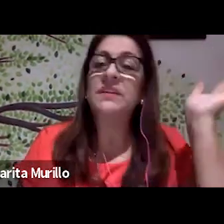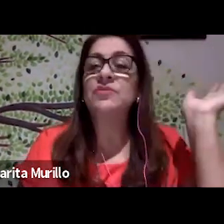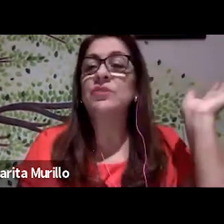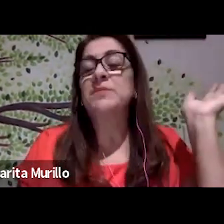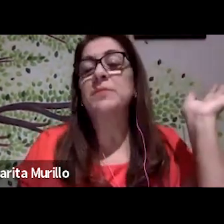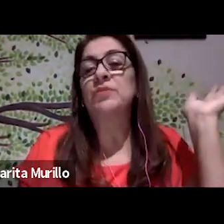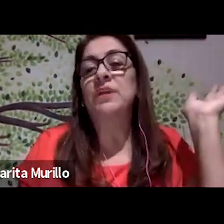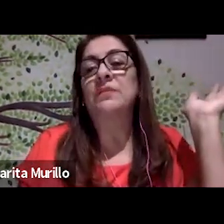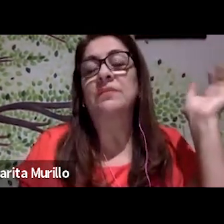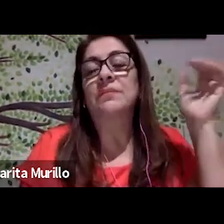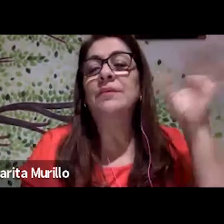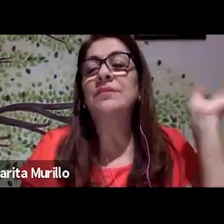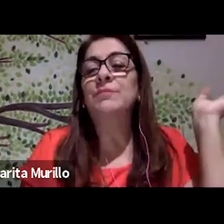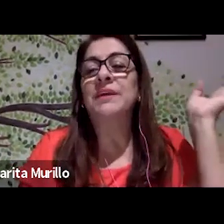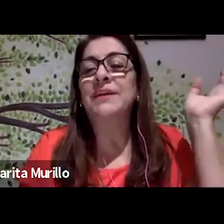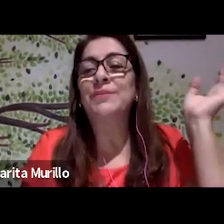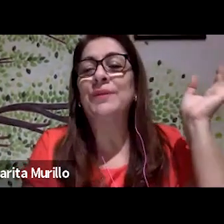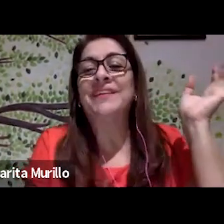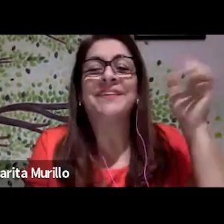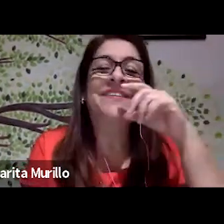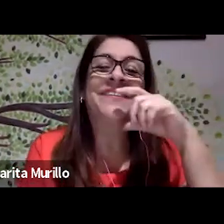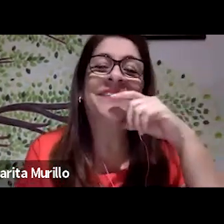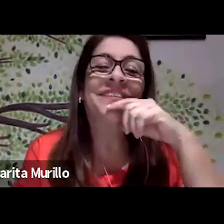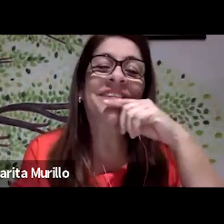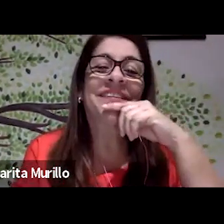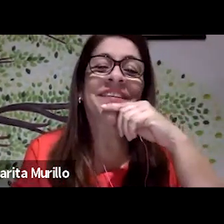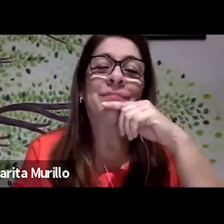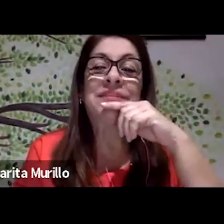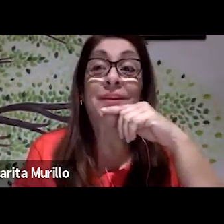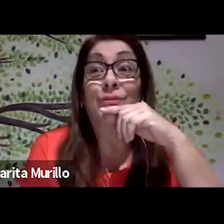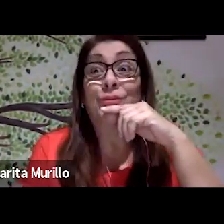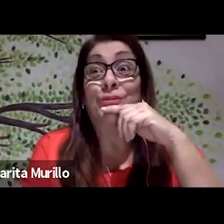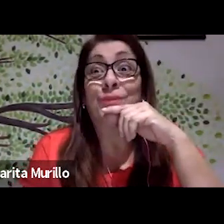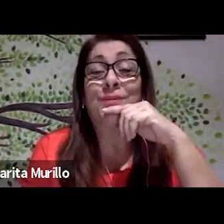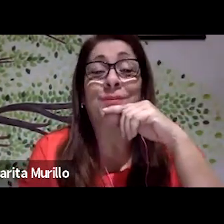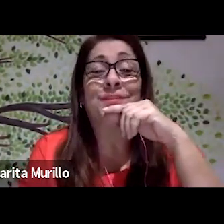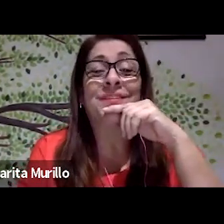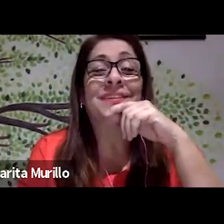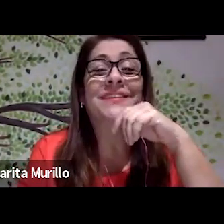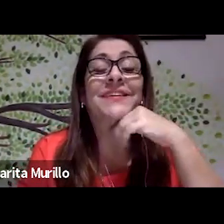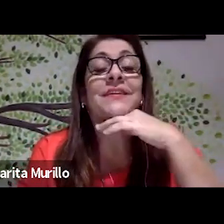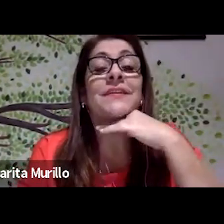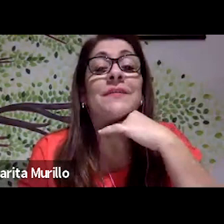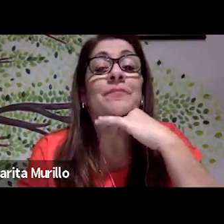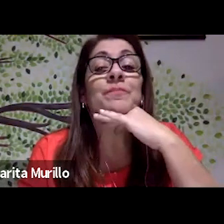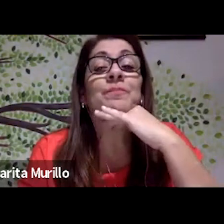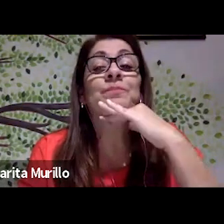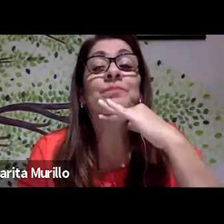Yo sé que este es un espacio para ustedes aquí no estamos engañando a nadie más que a nosotros mismos